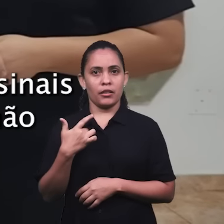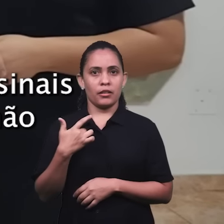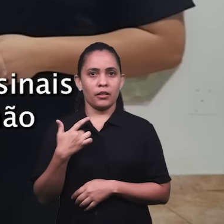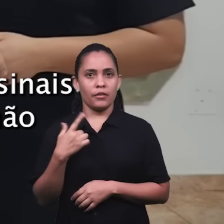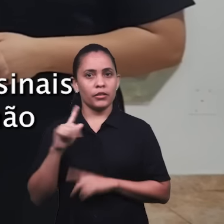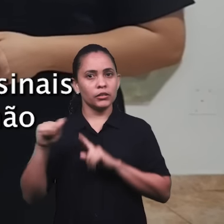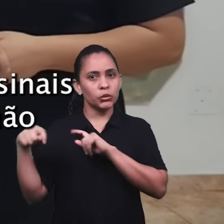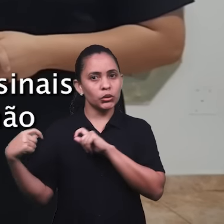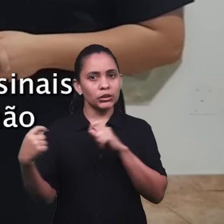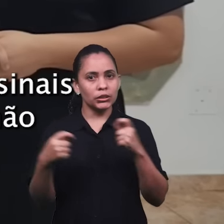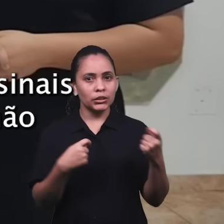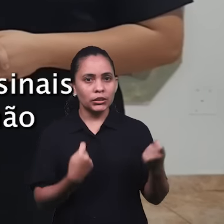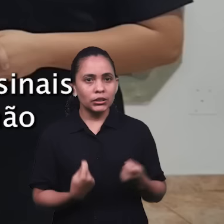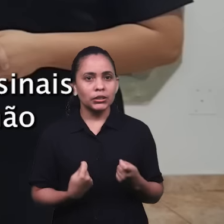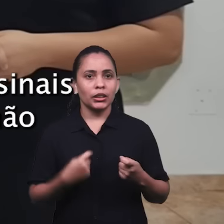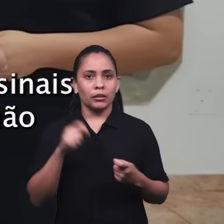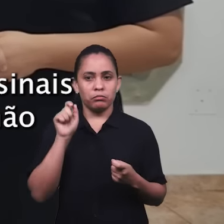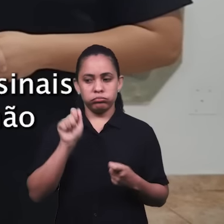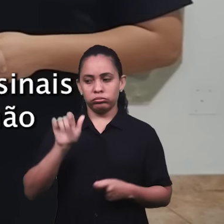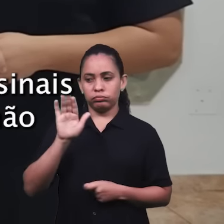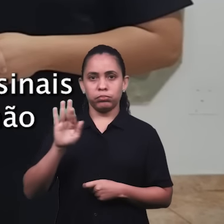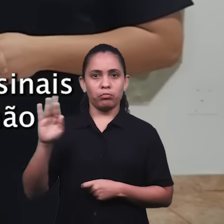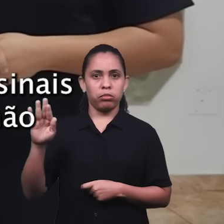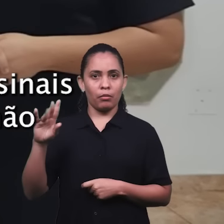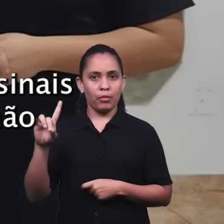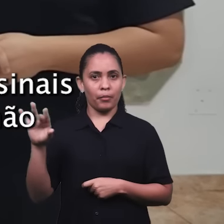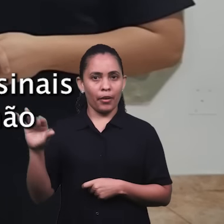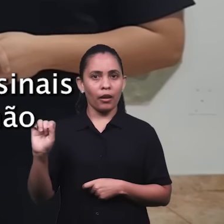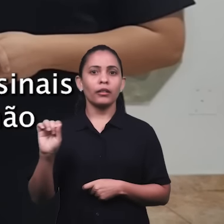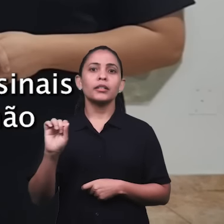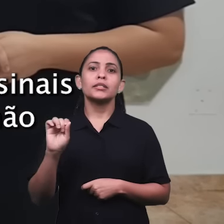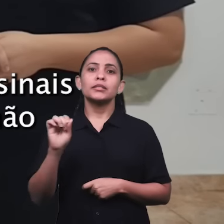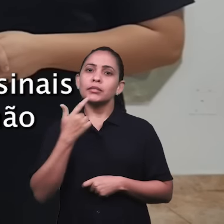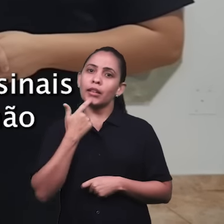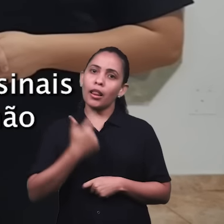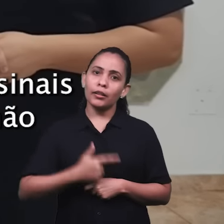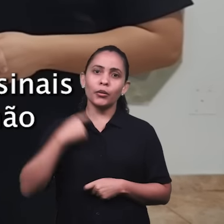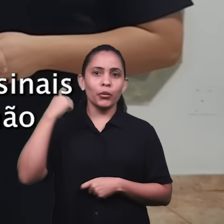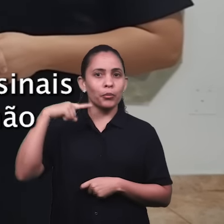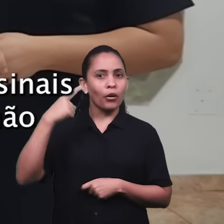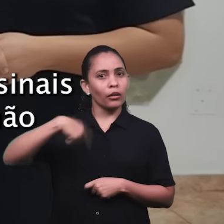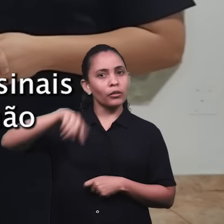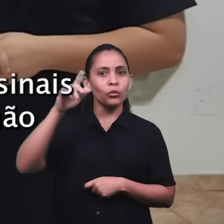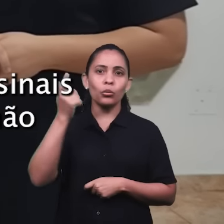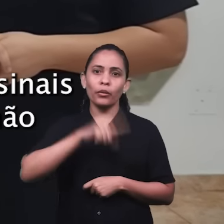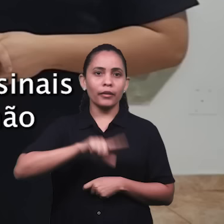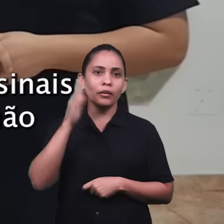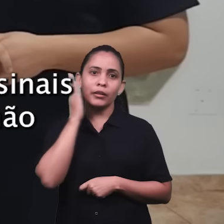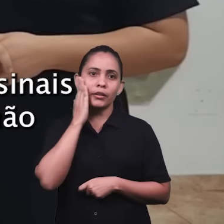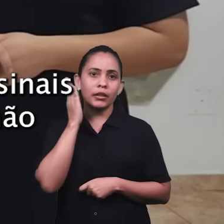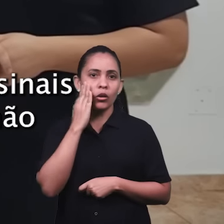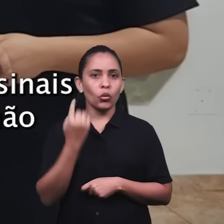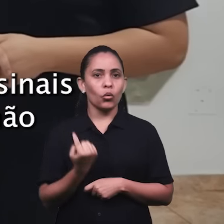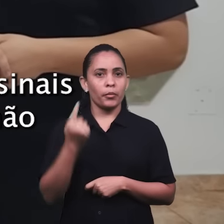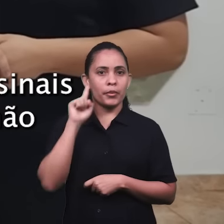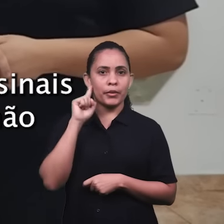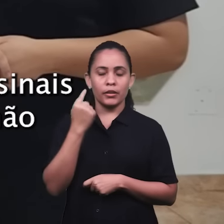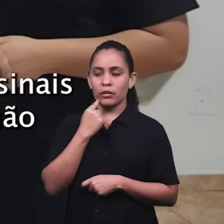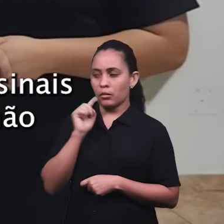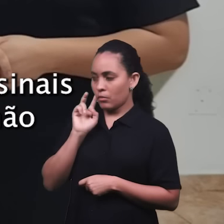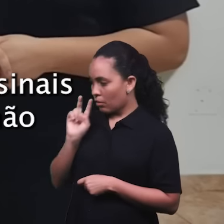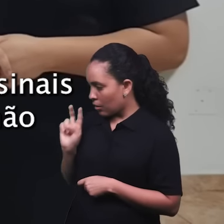sabía el abecedario, yo deletreaba las palabras que ellas no podían deletrear, y una de